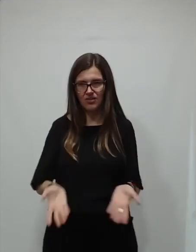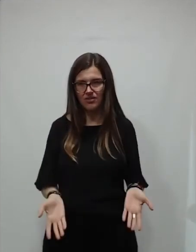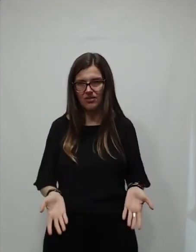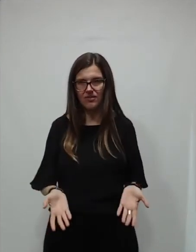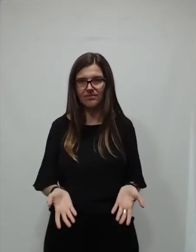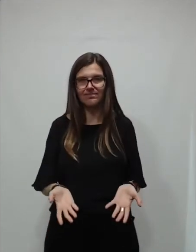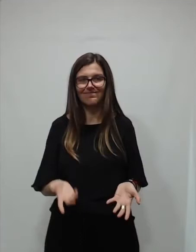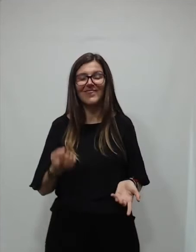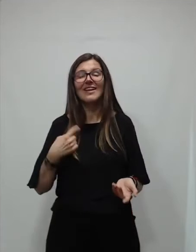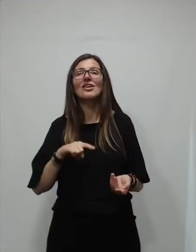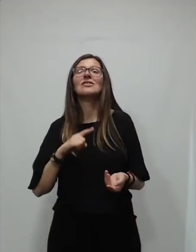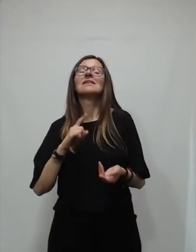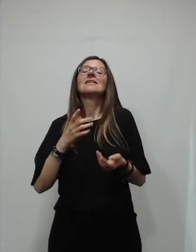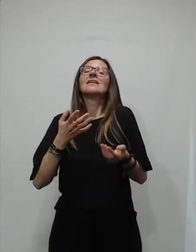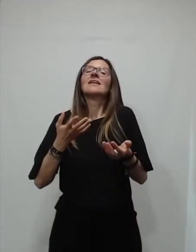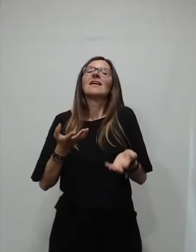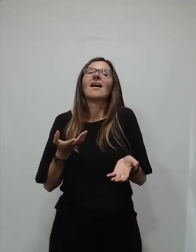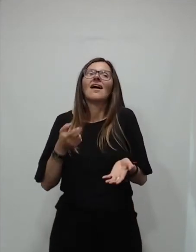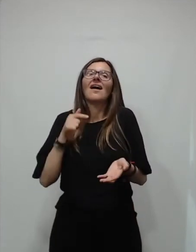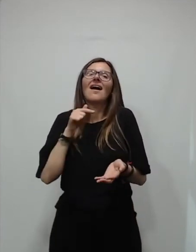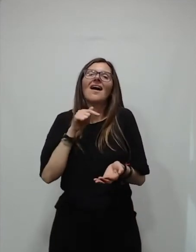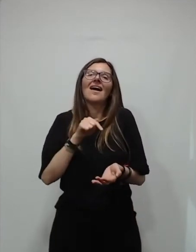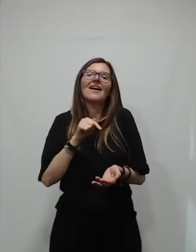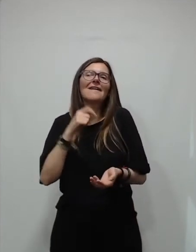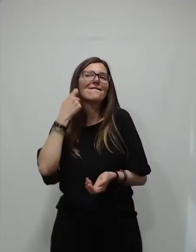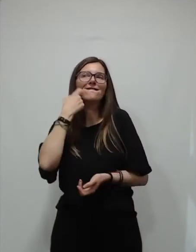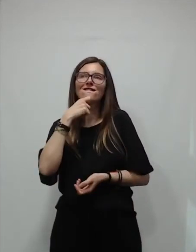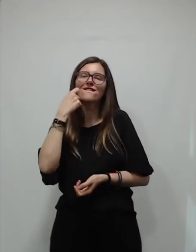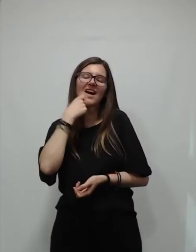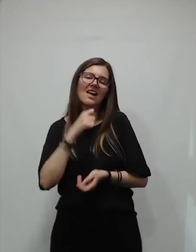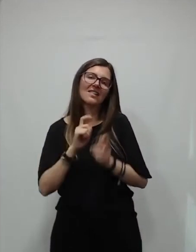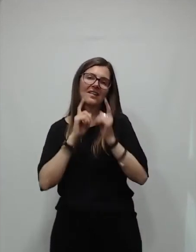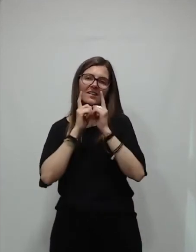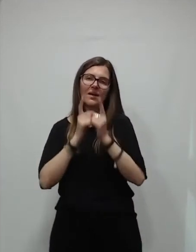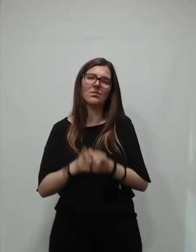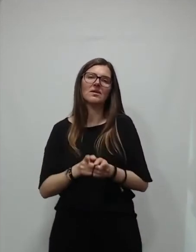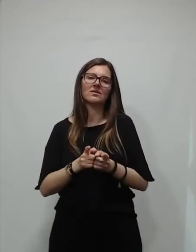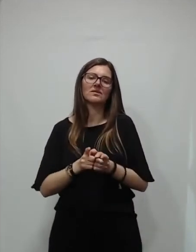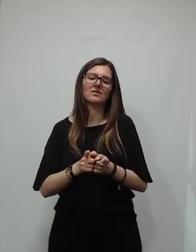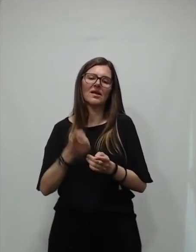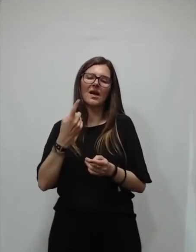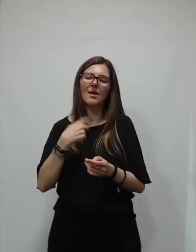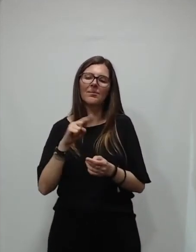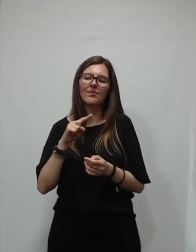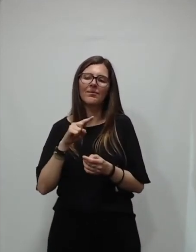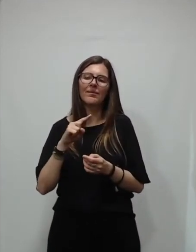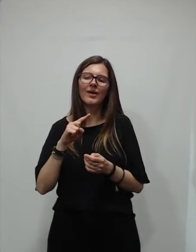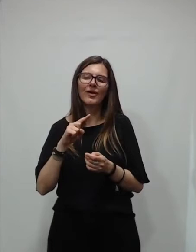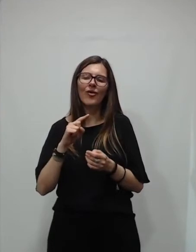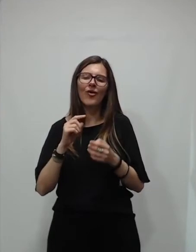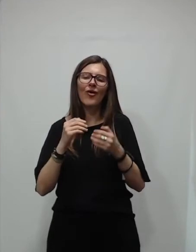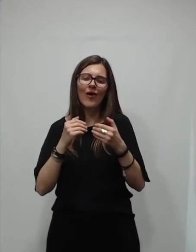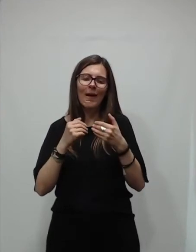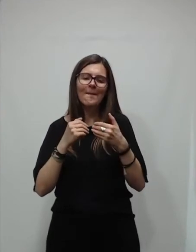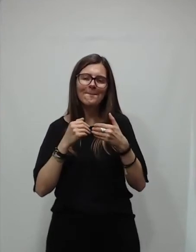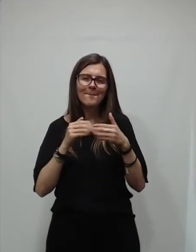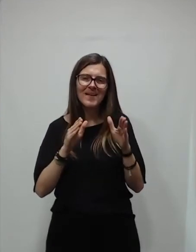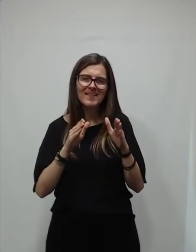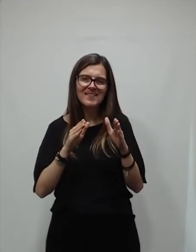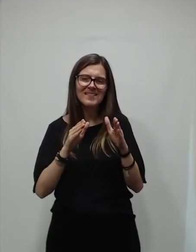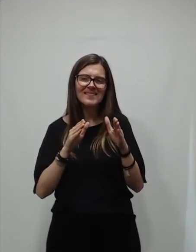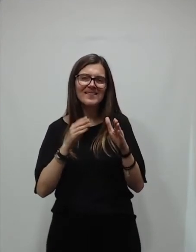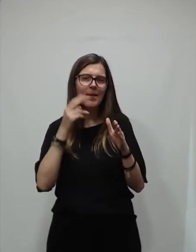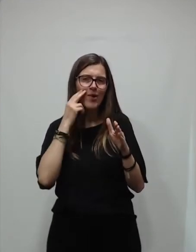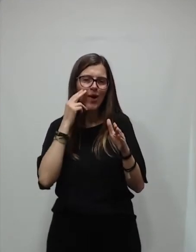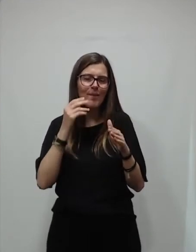género integral que hay en la justicia, pero que parte también del Parlamento, ¿no? La dificultad que hay. El